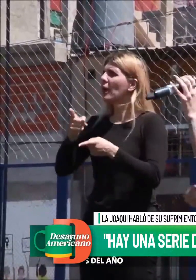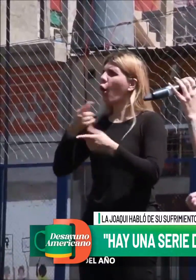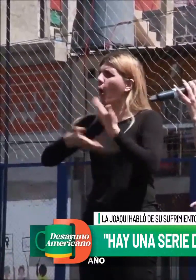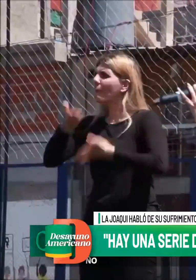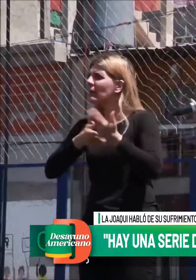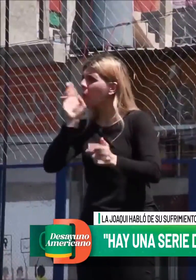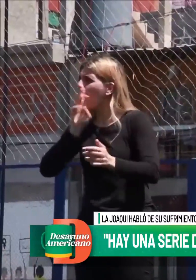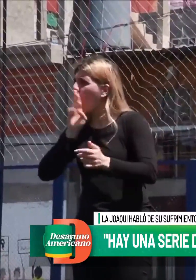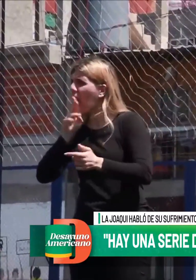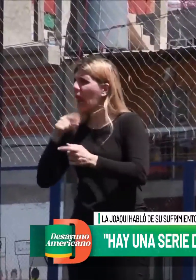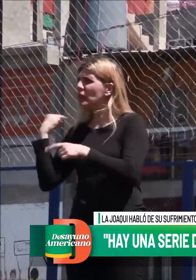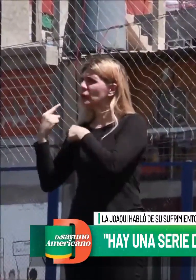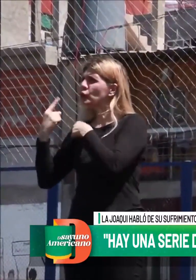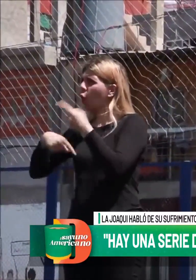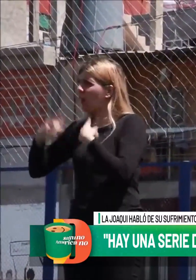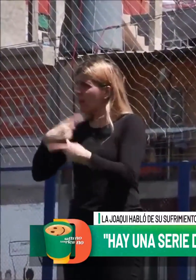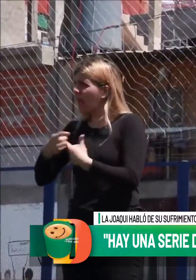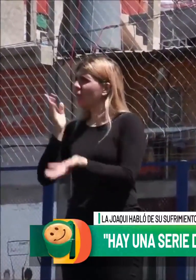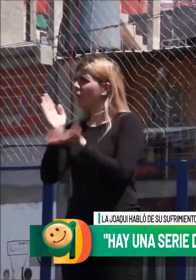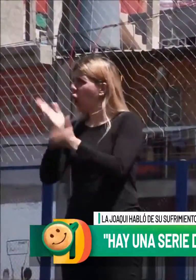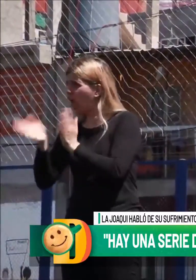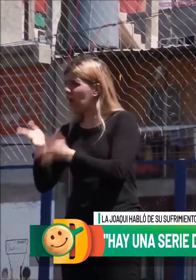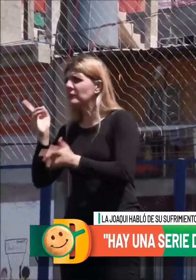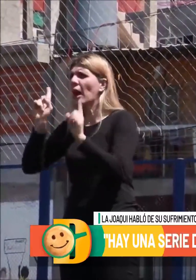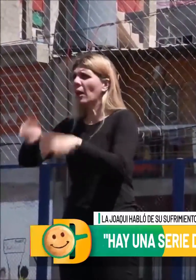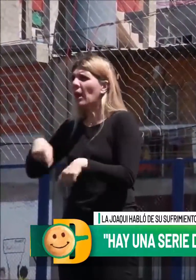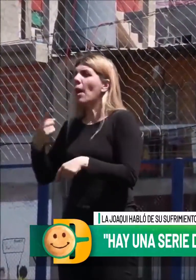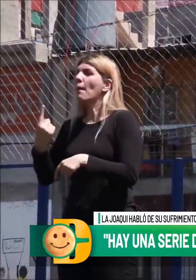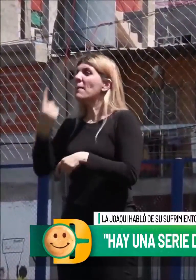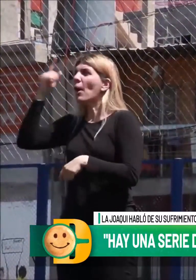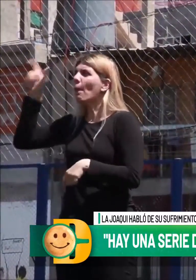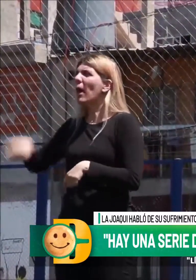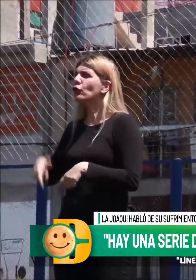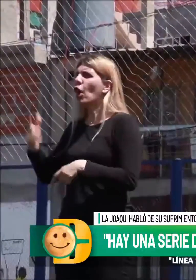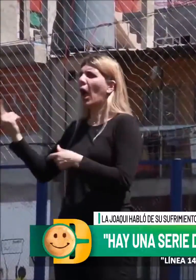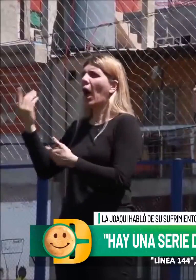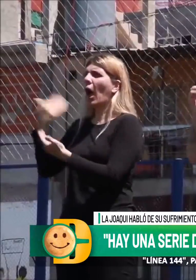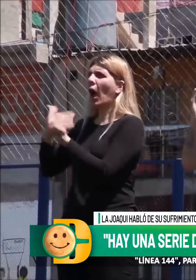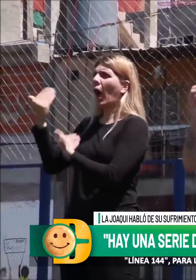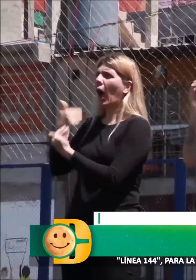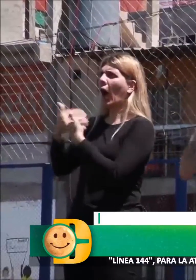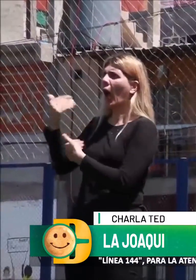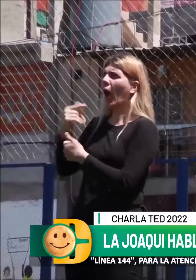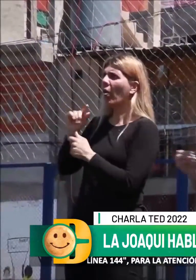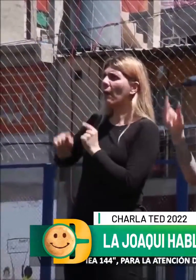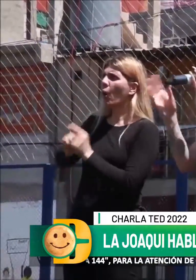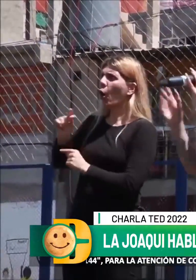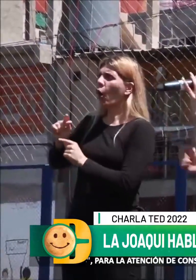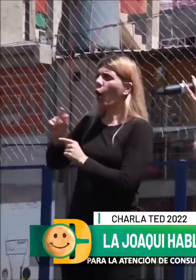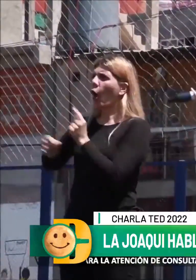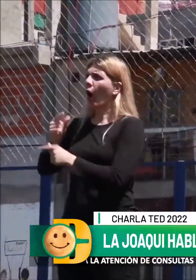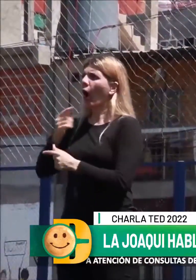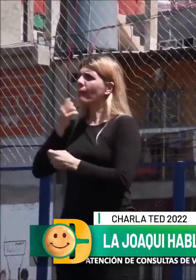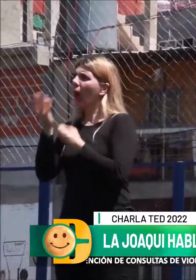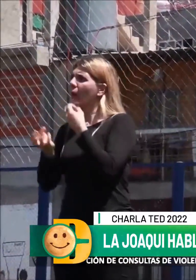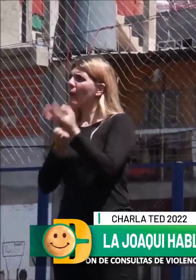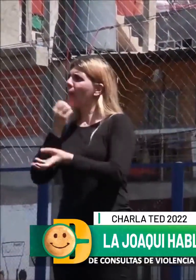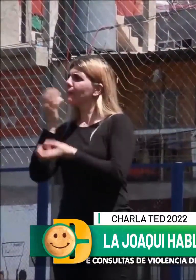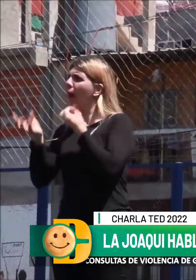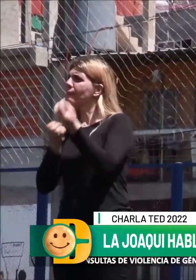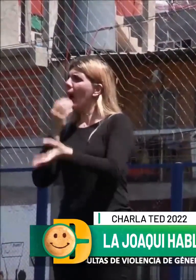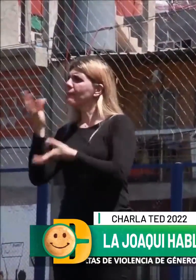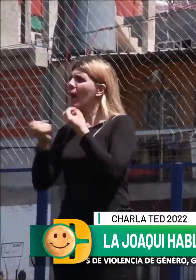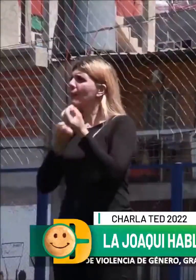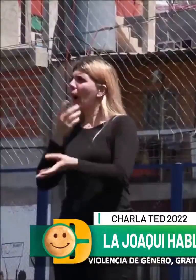violencia es que esta persona primero empieza a someterte a bajar paulatinamente tu autoestima porque Claro si vamos a lo concreto